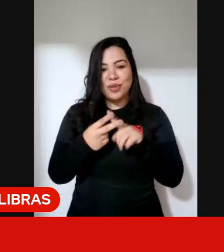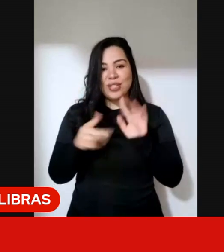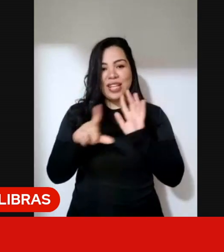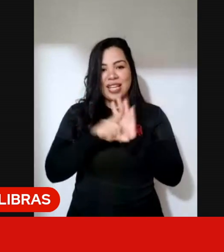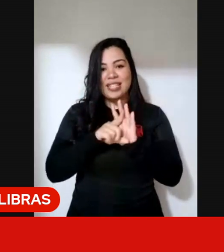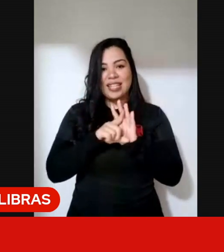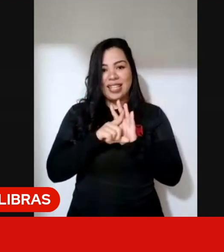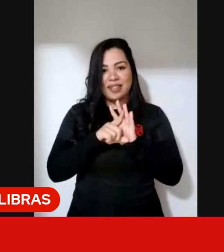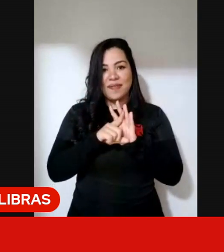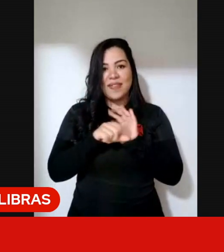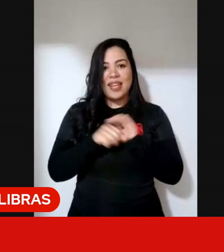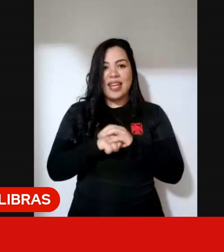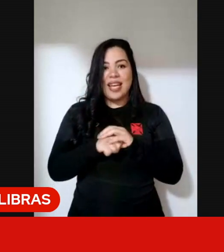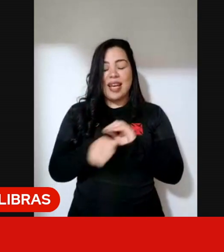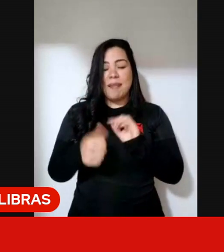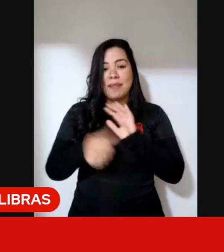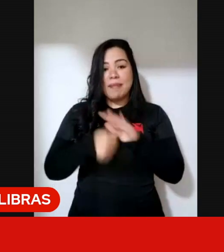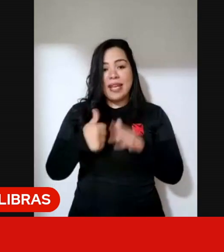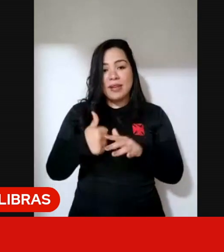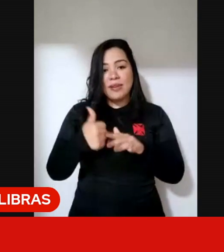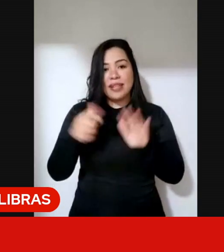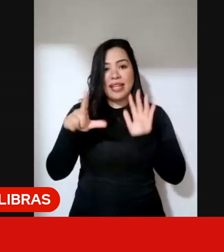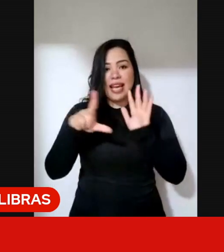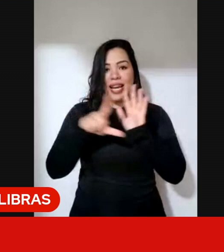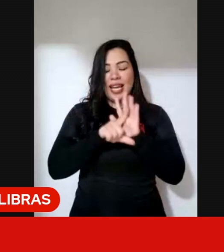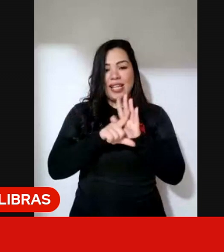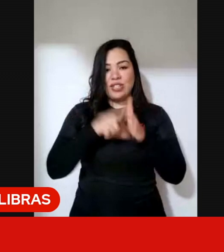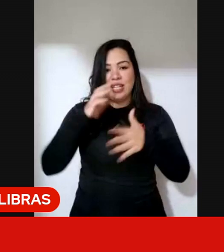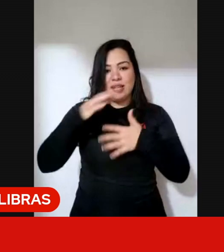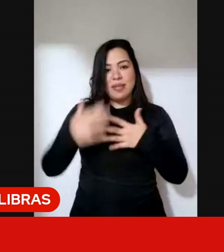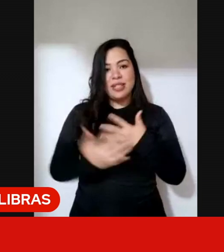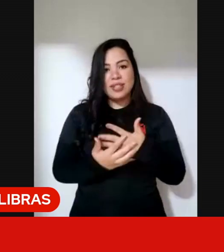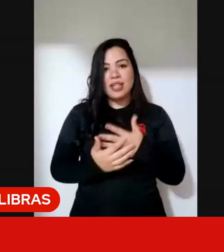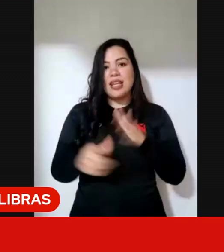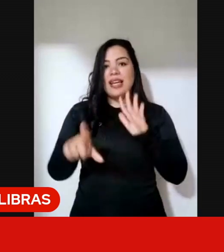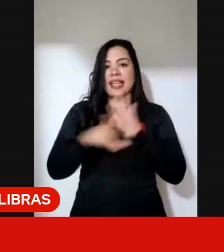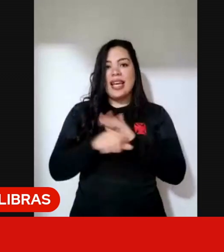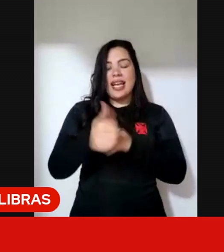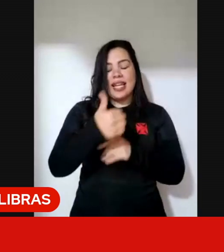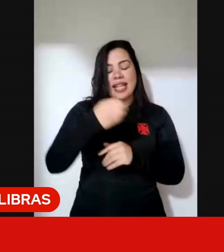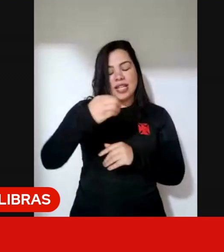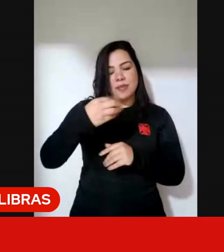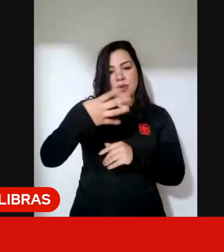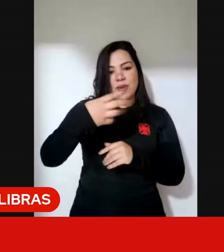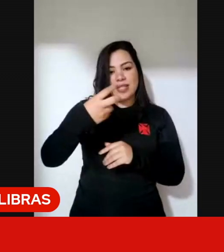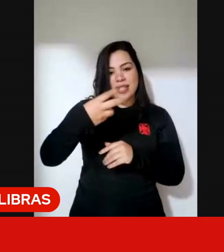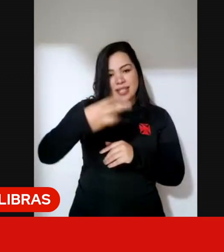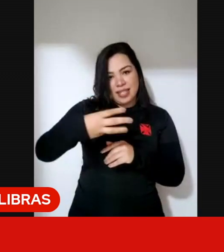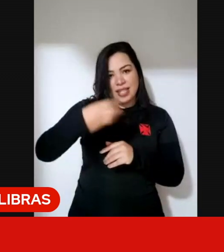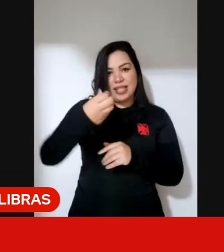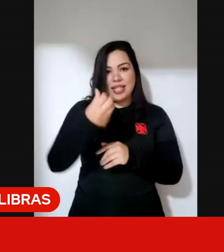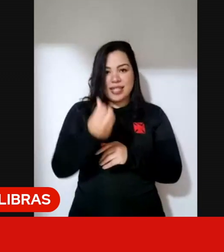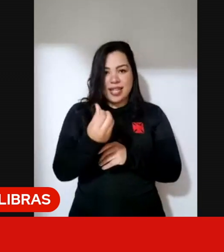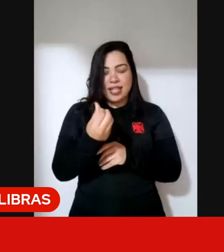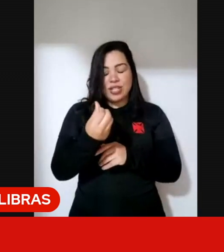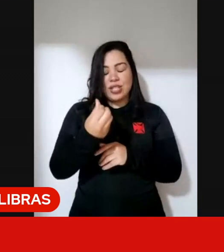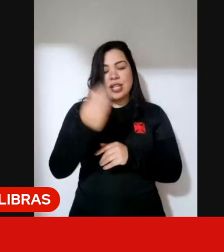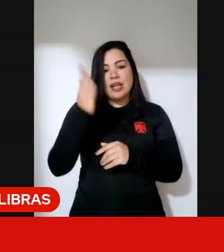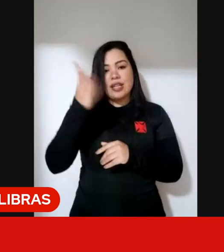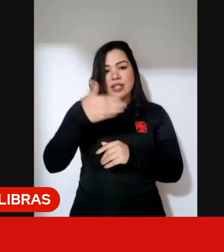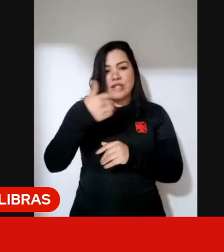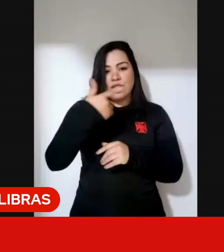deixando duas leis aqui. Primeiro, que é a Lei de Libras, que é a Lei